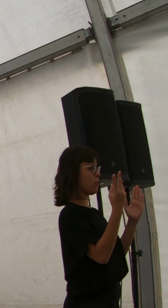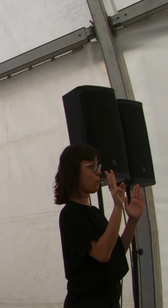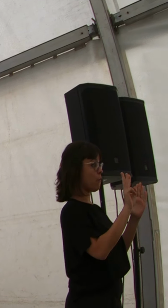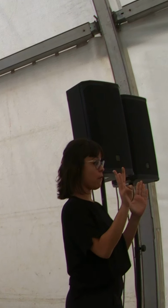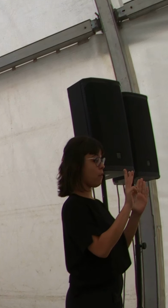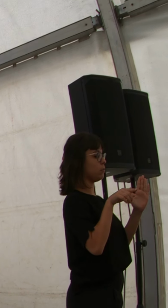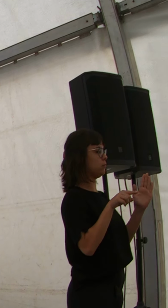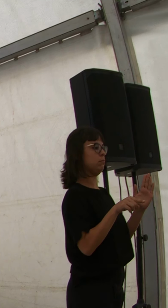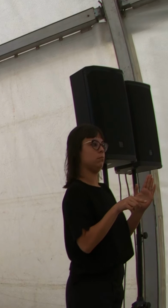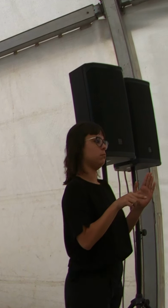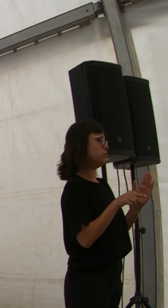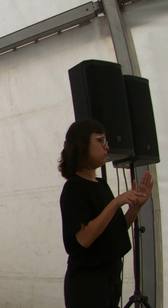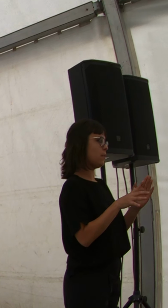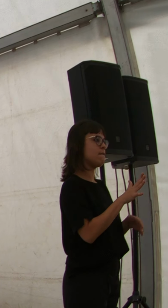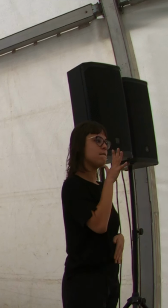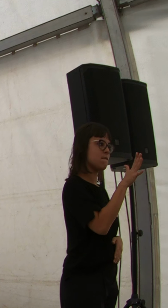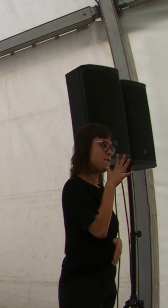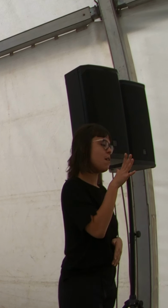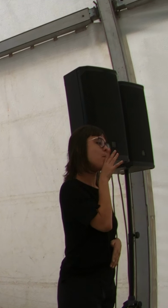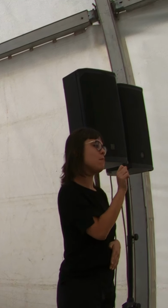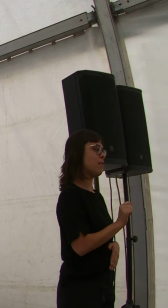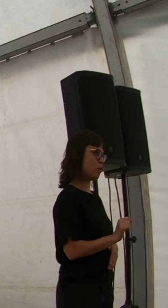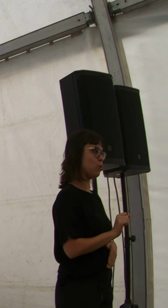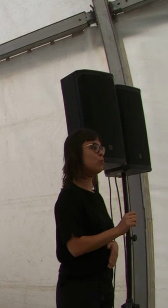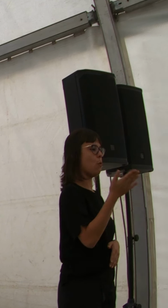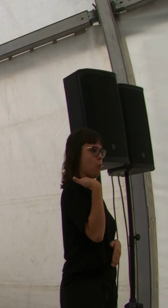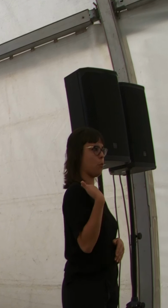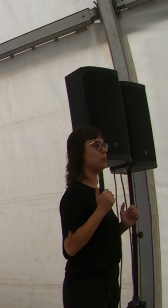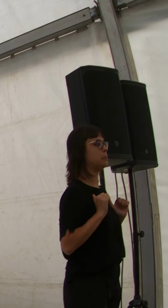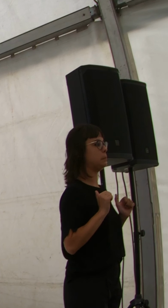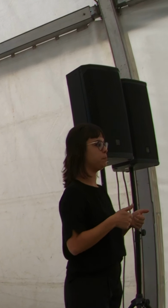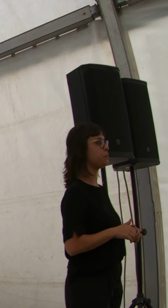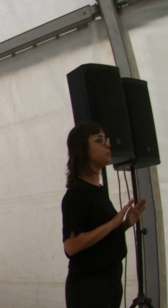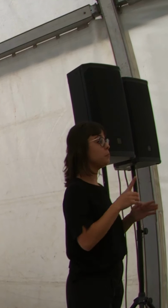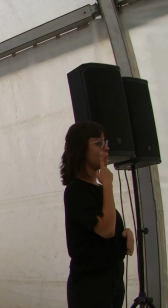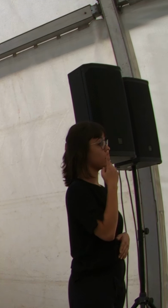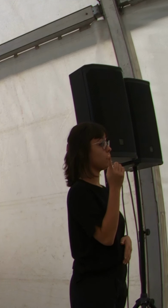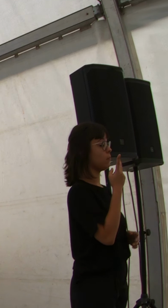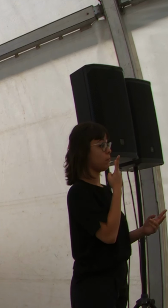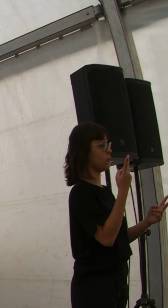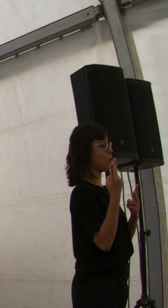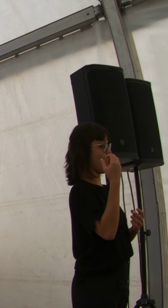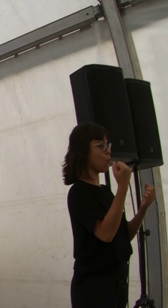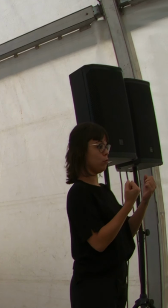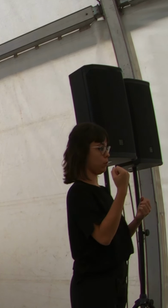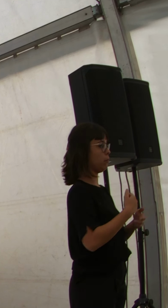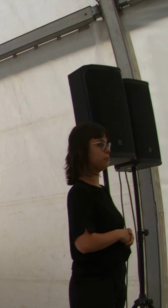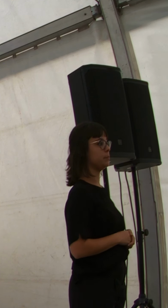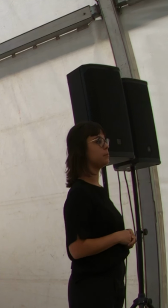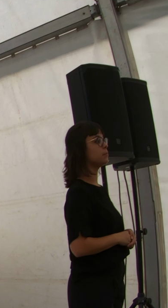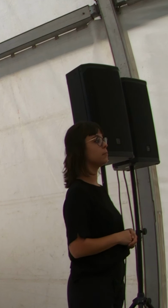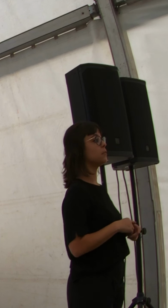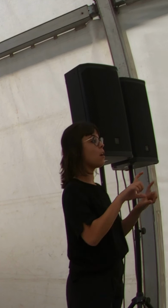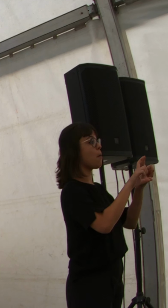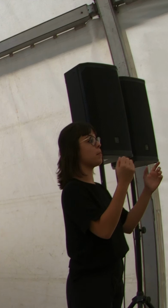un auténtico oasis en el desierto. Fijaros en este Audi e-tron que tiene matrícula